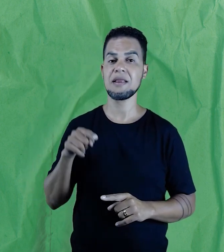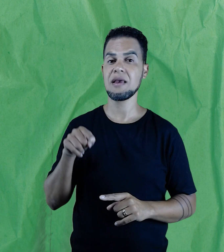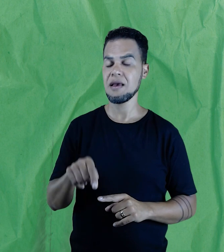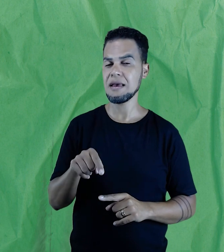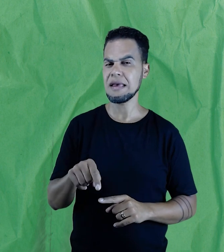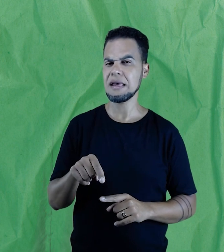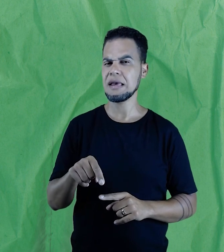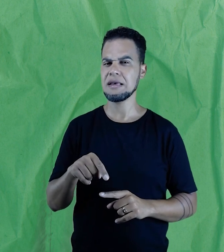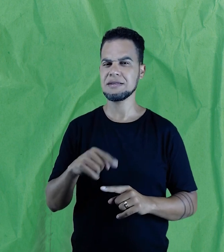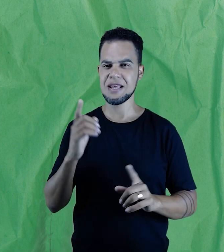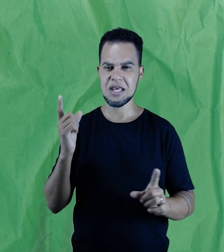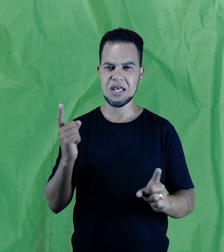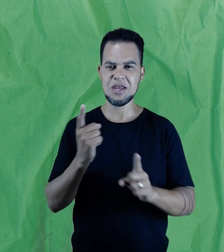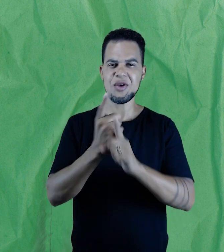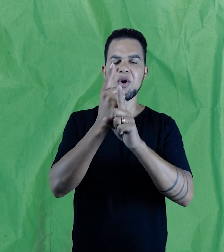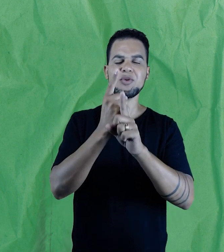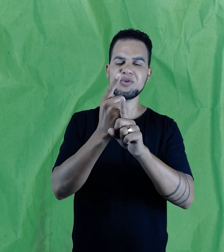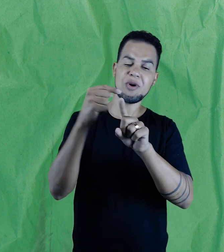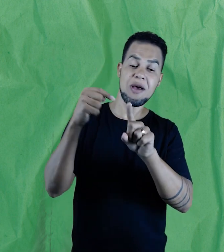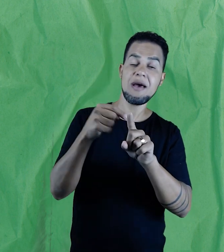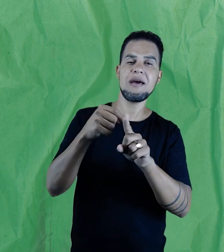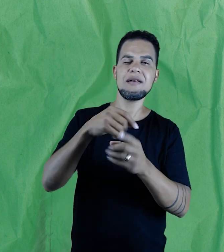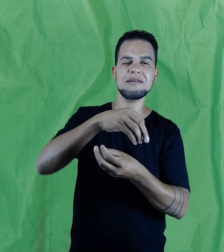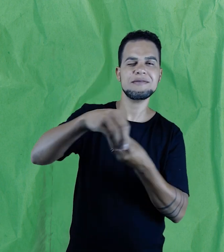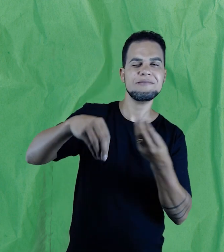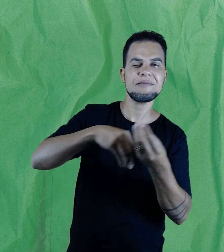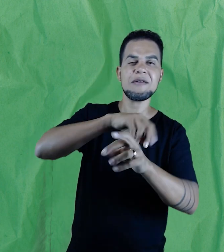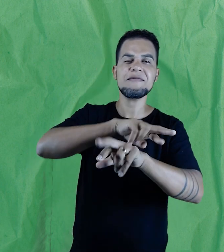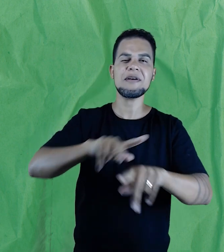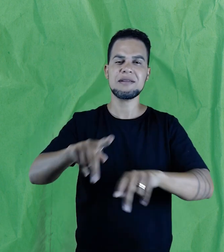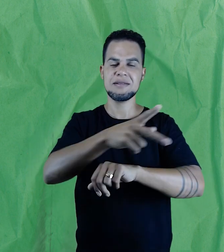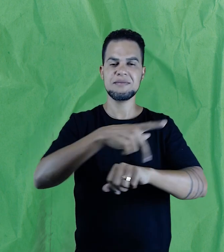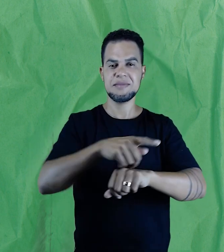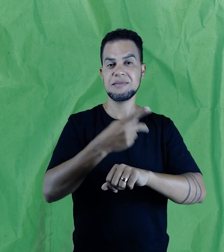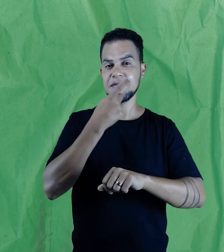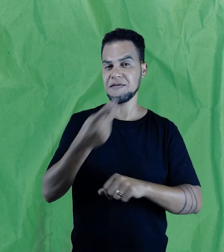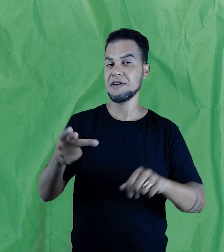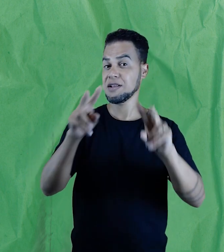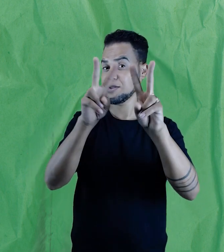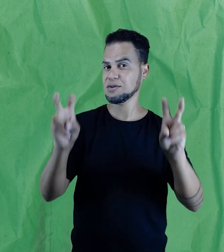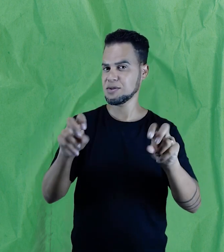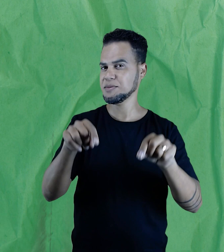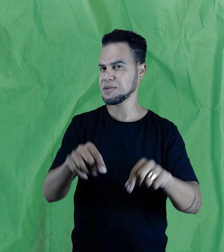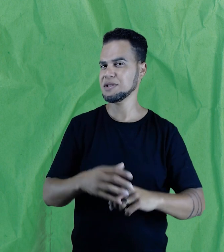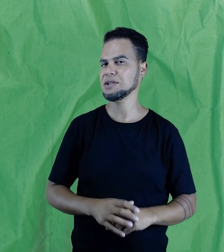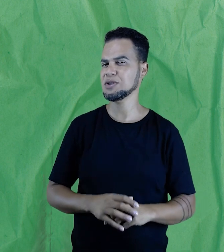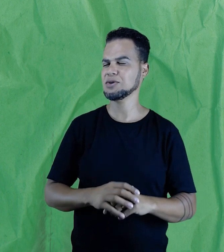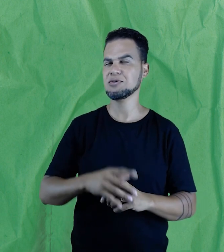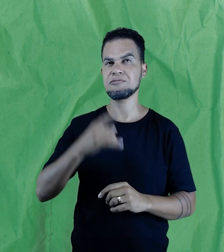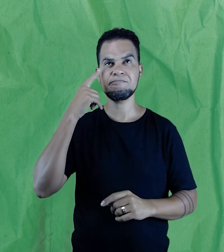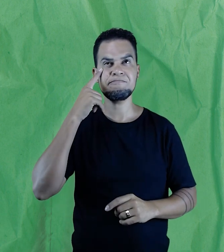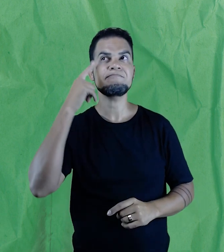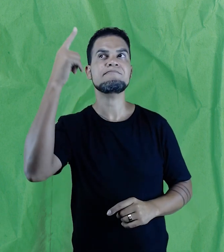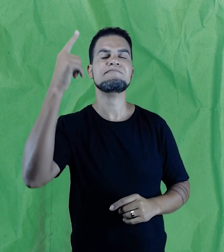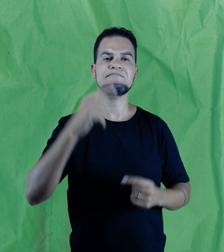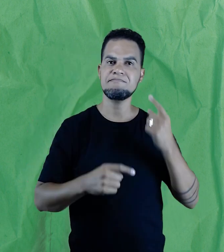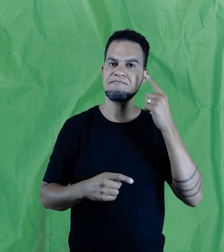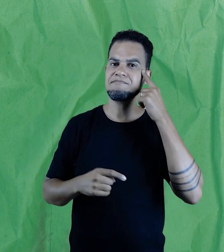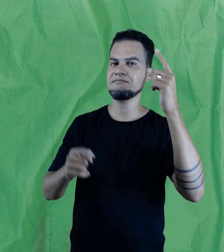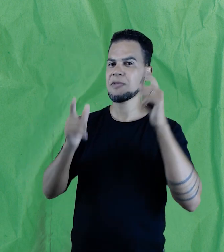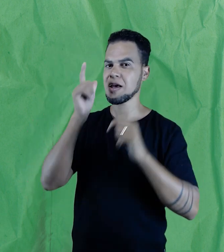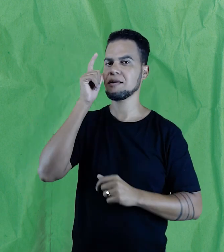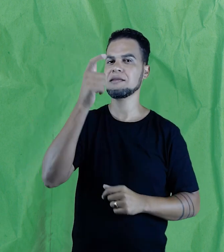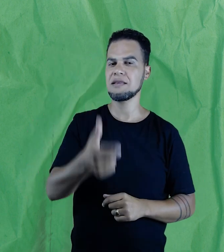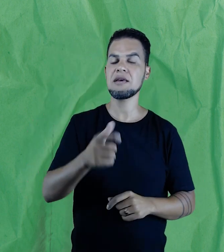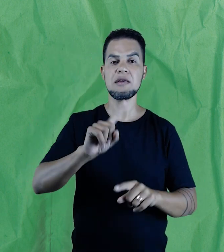esse encontro reúne vários países para falar sobre essa temática, despertando o interesse,